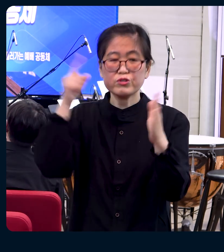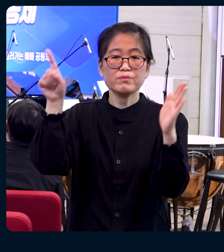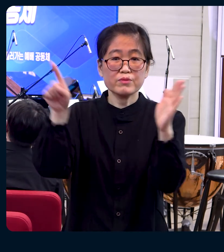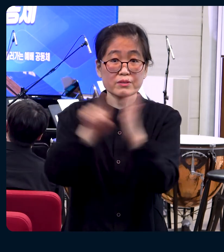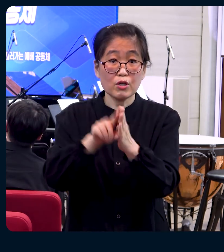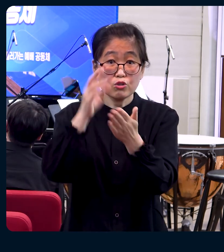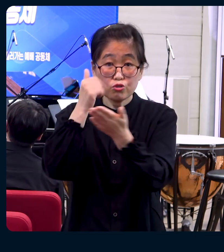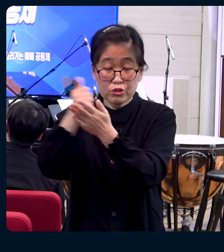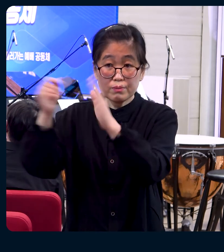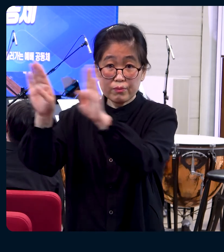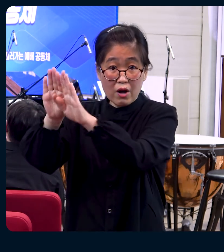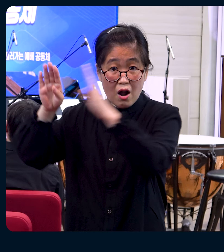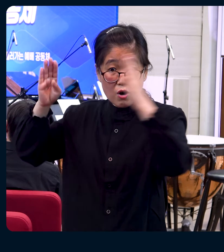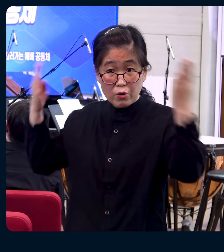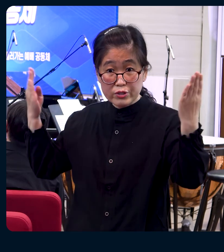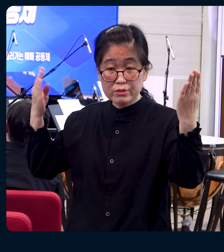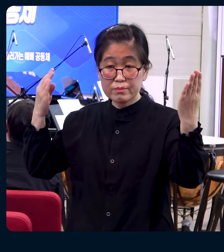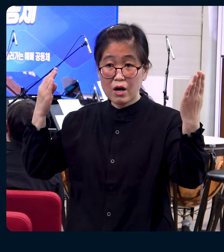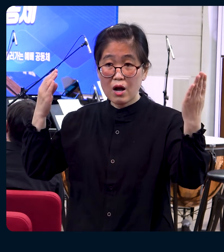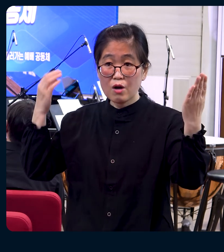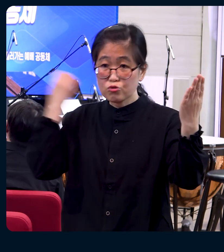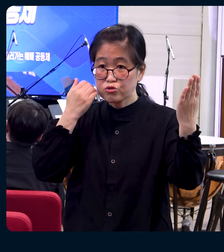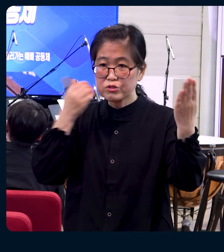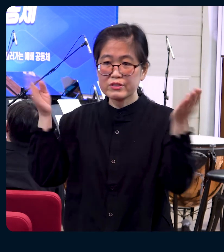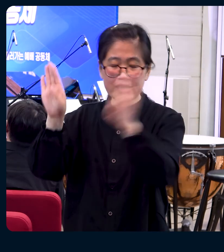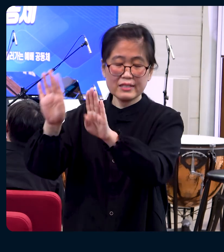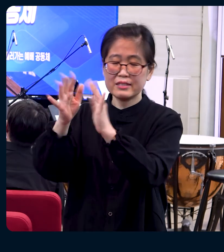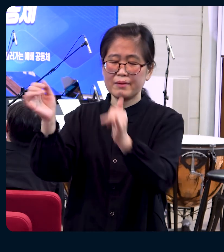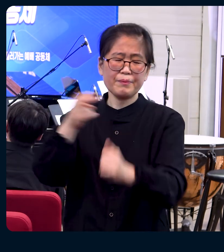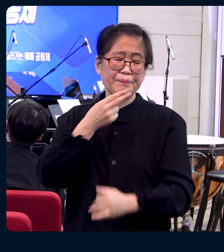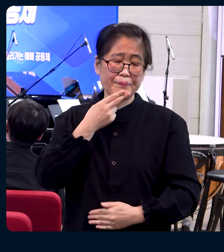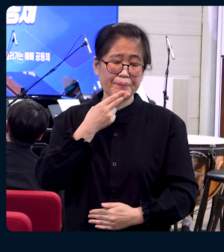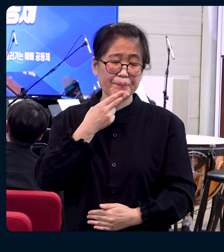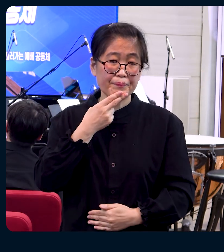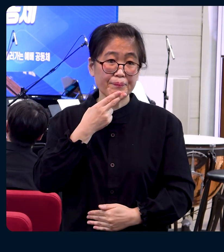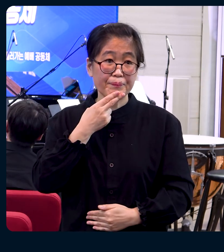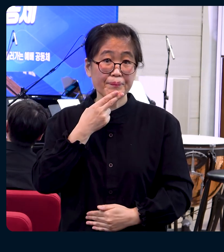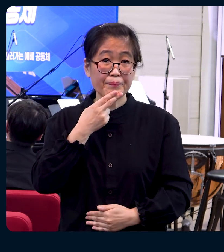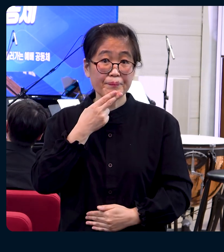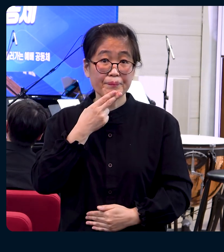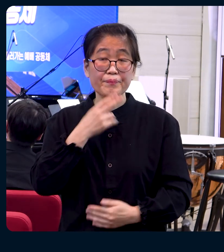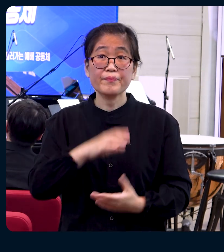날 열릴 줄로 믿습니다. 주님이 열어놓으시면 닫을 자가 없는 거예요.